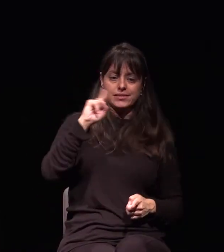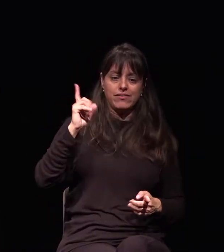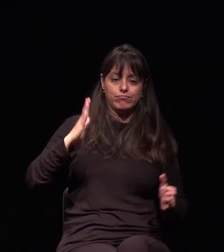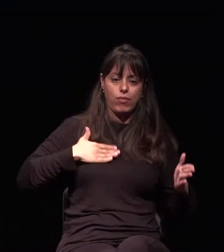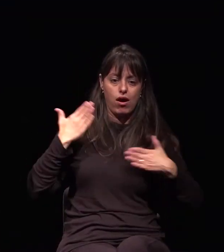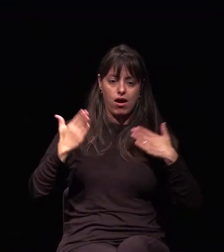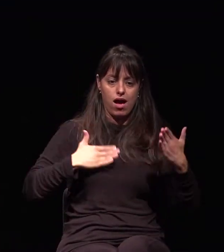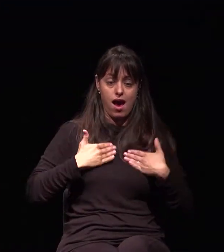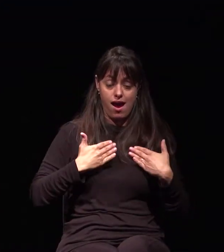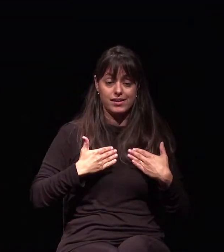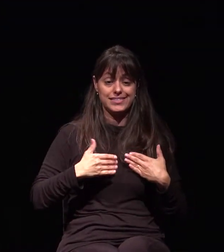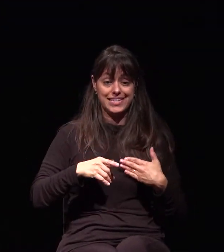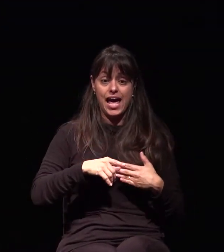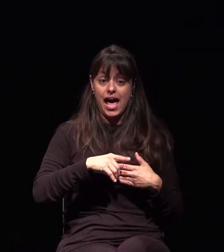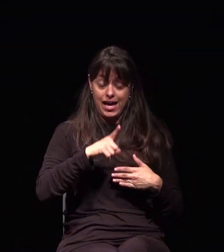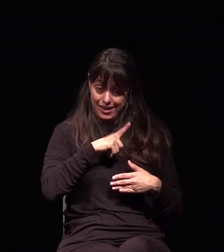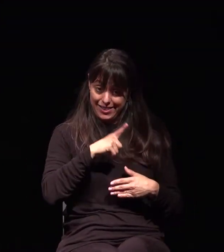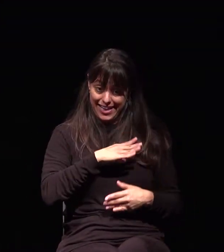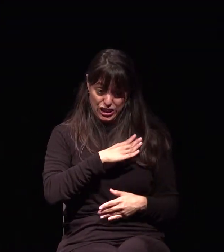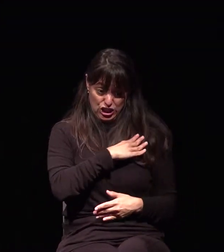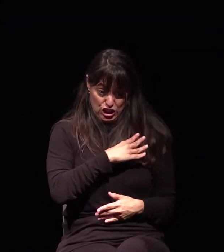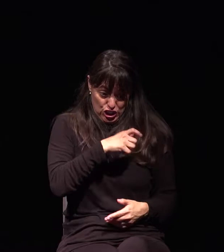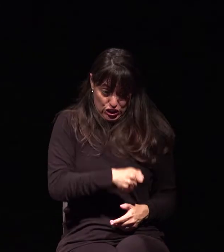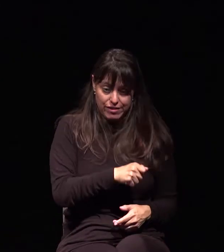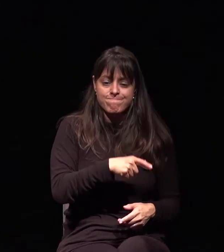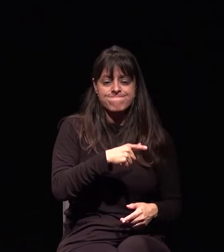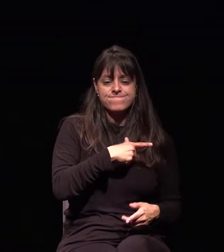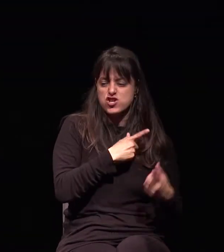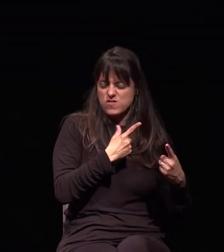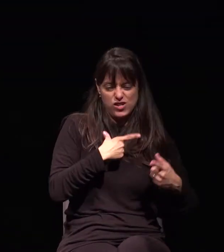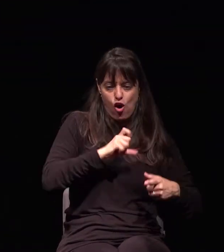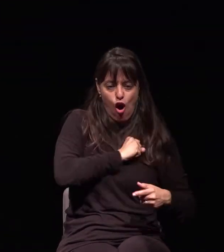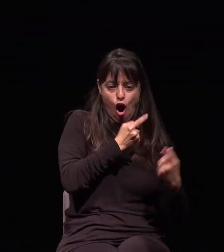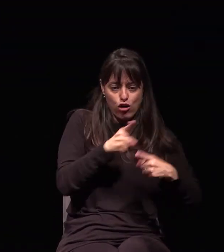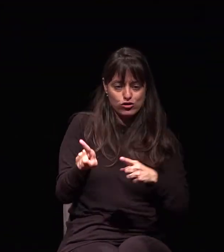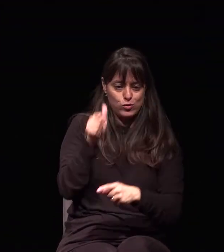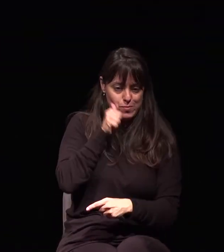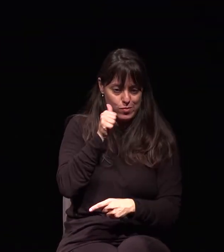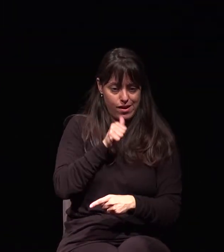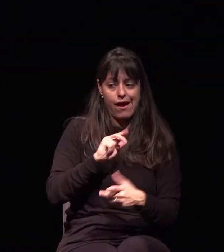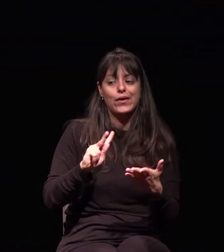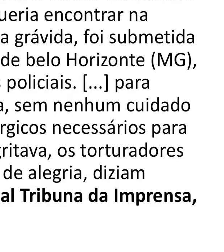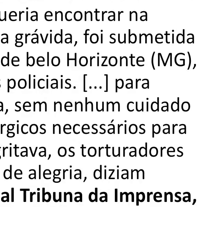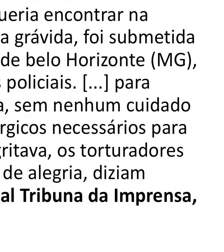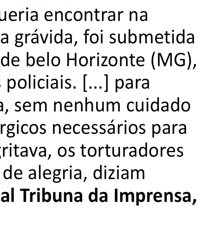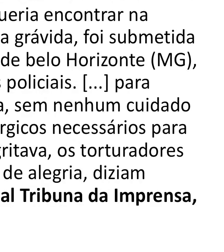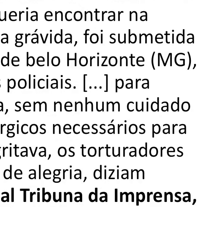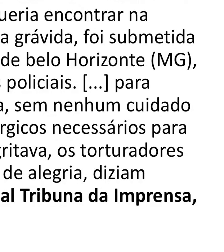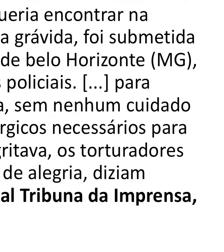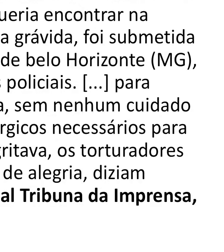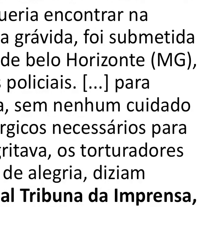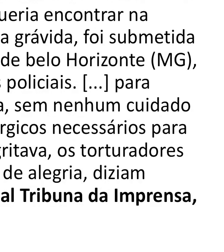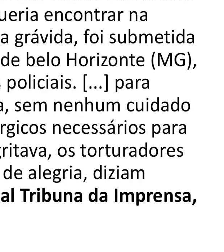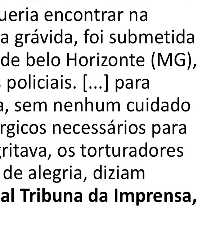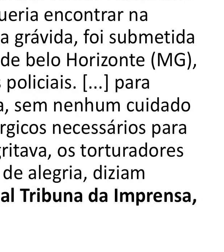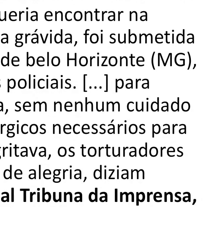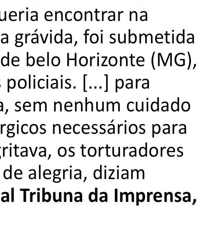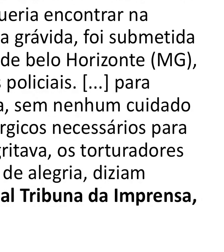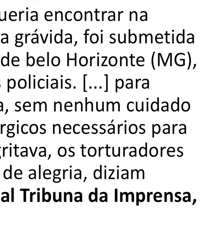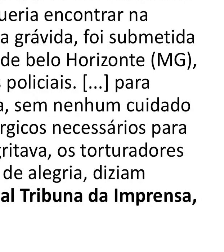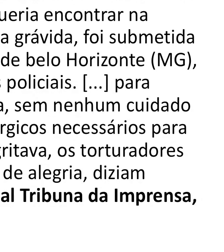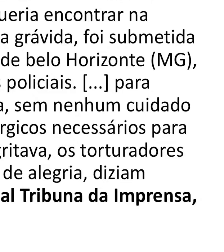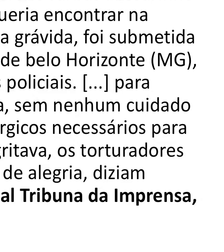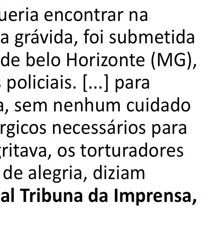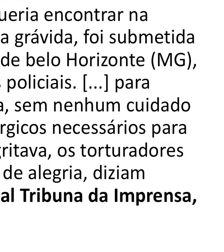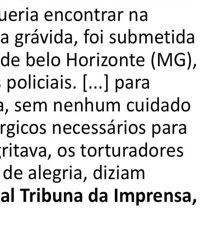o ódio que a ditadura tinha dessa mulher. Aí, o que vai acontecer com ela? Né? Ela vai sofrer, ela vai ser presa